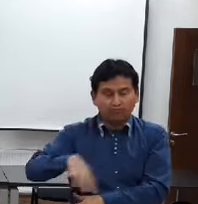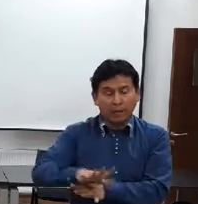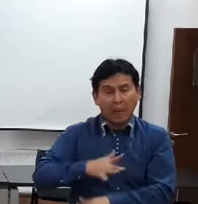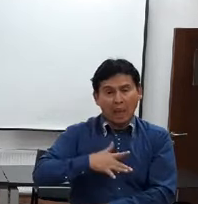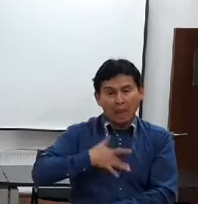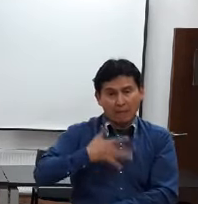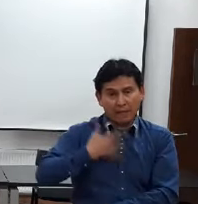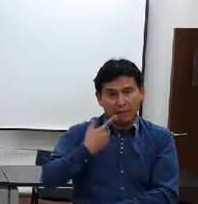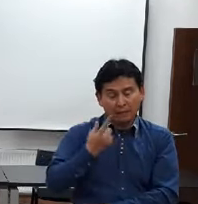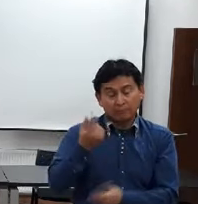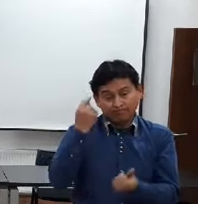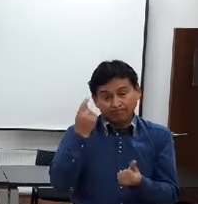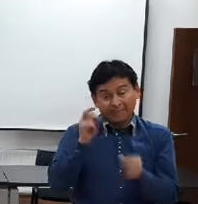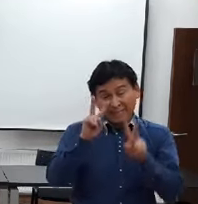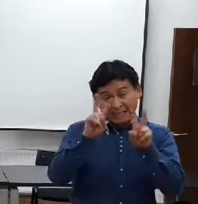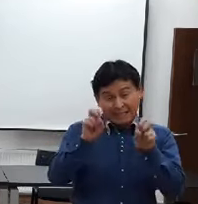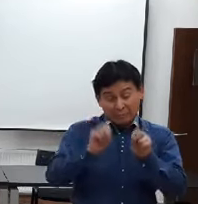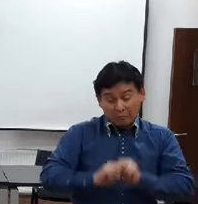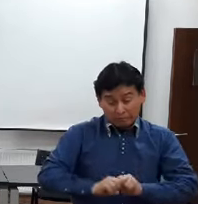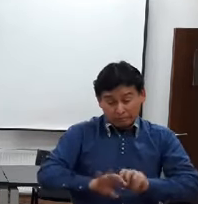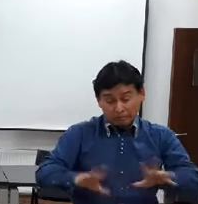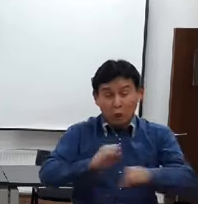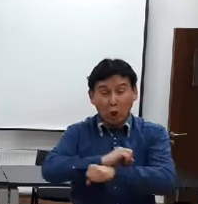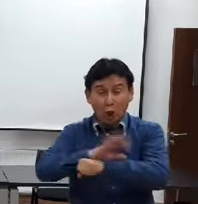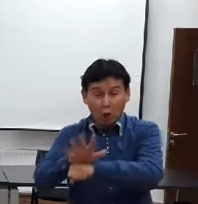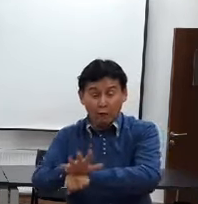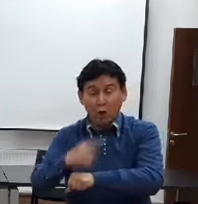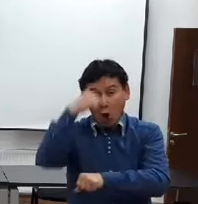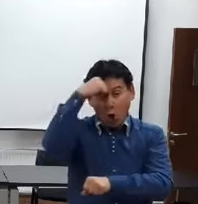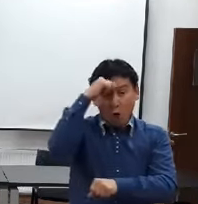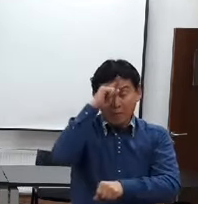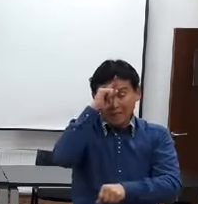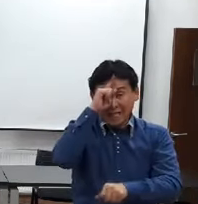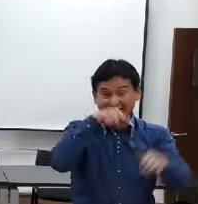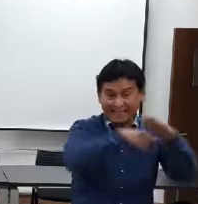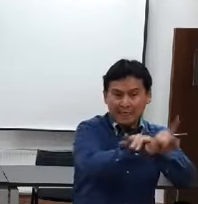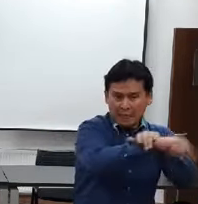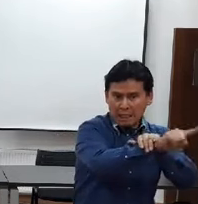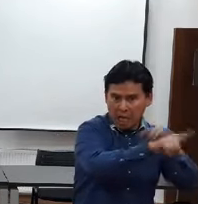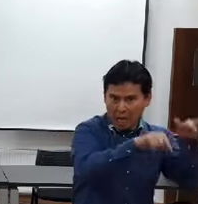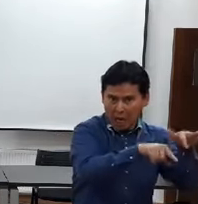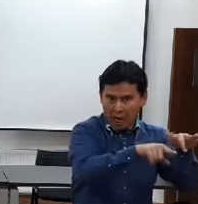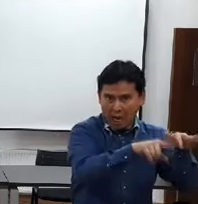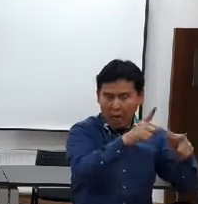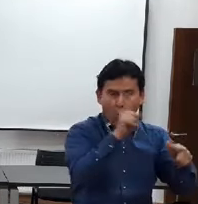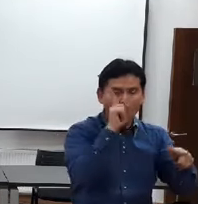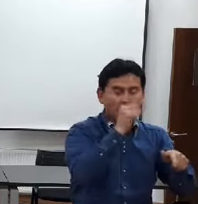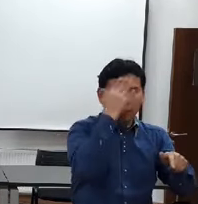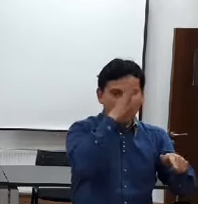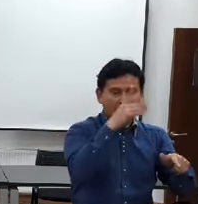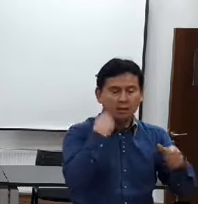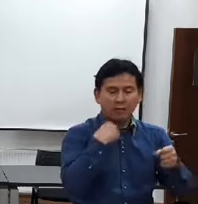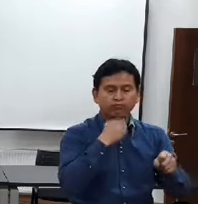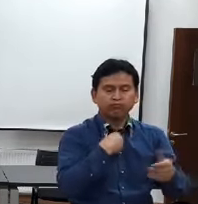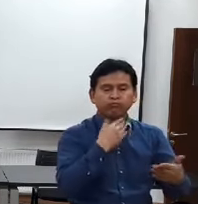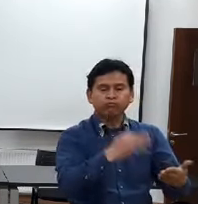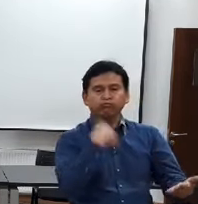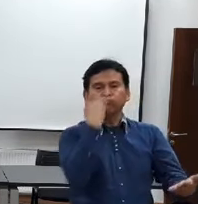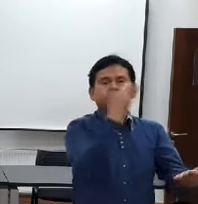Lamentablemente, tras un brote por COVID-19 en el hospital en el que ella se encontraba, en estos últimos días fue